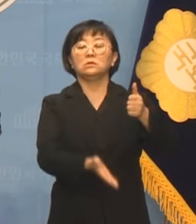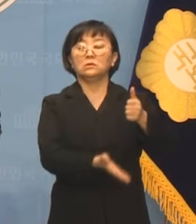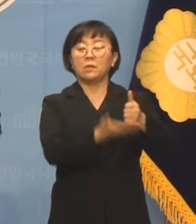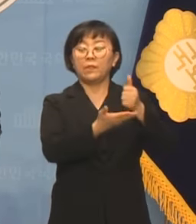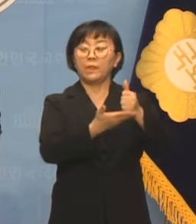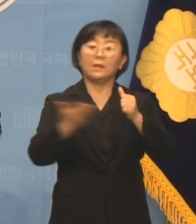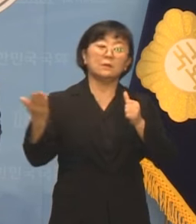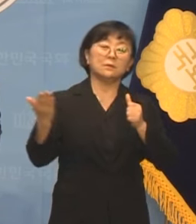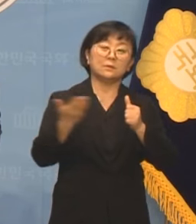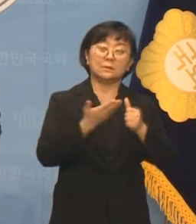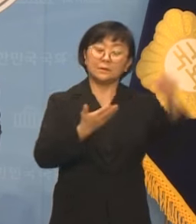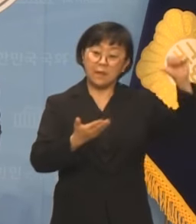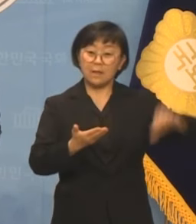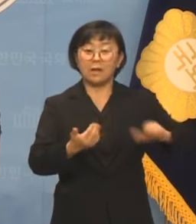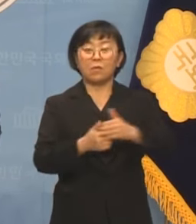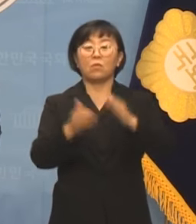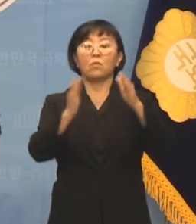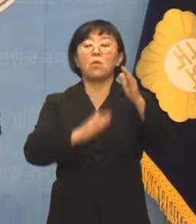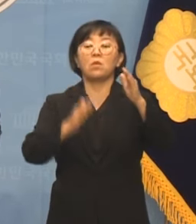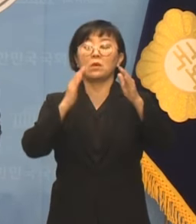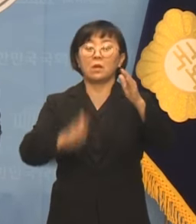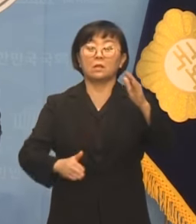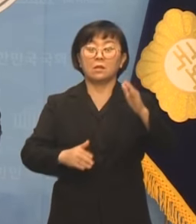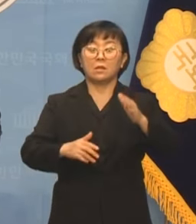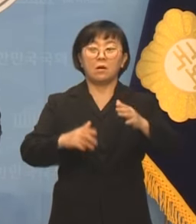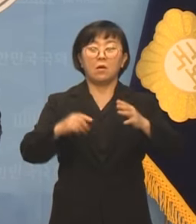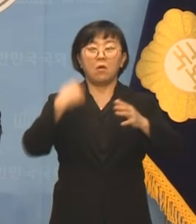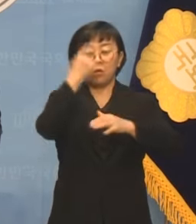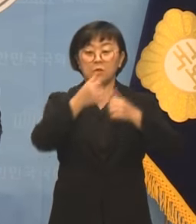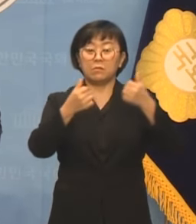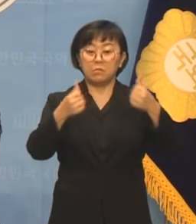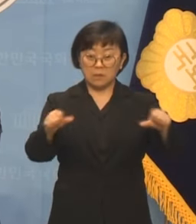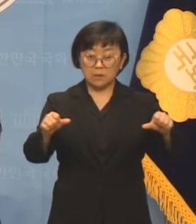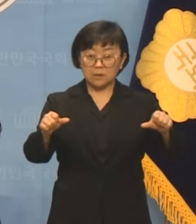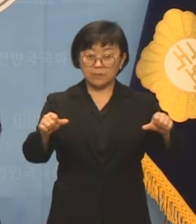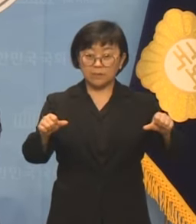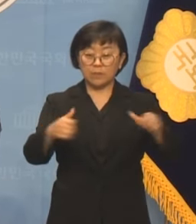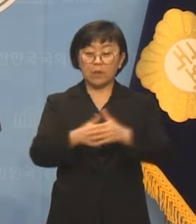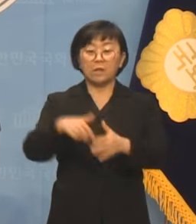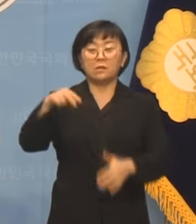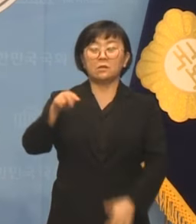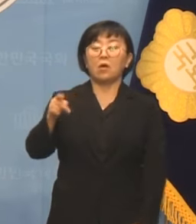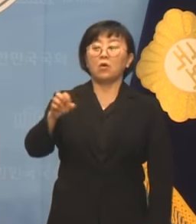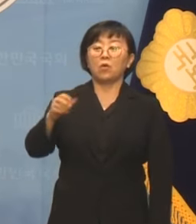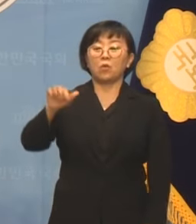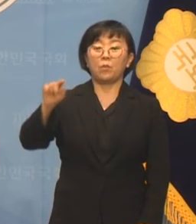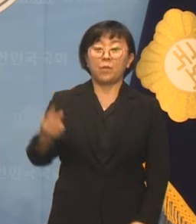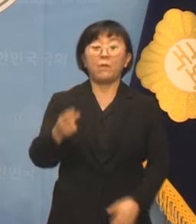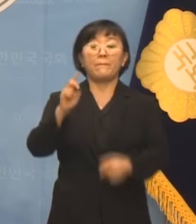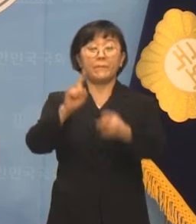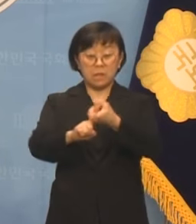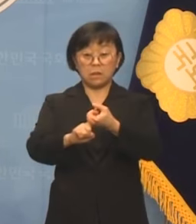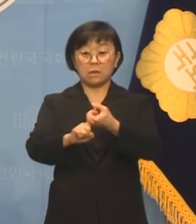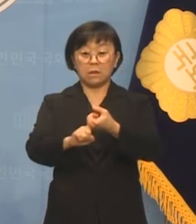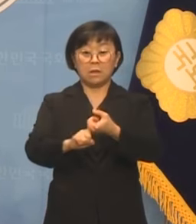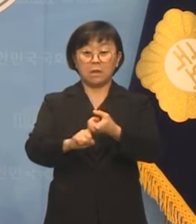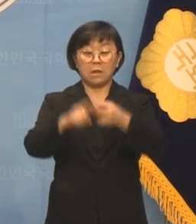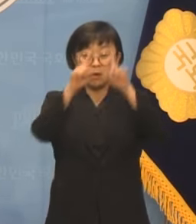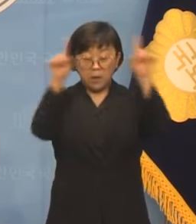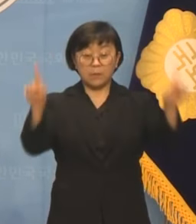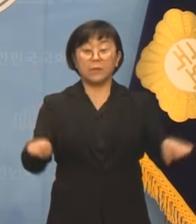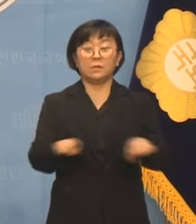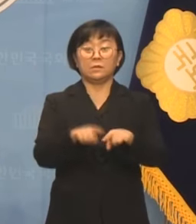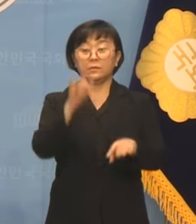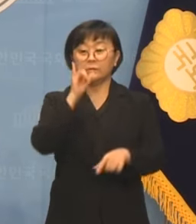석상에서 대망신, 조상구의 좌파 도륙, 서영교 편, 이런 게 화면에 떠